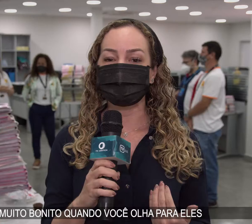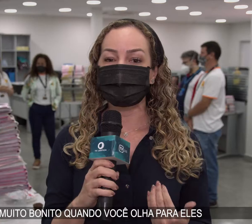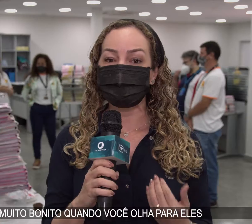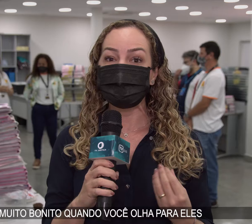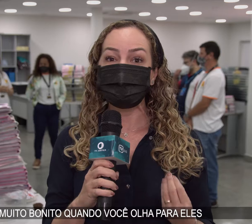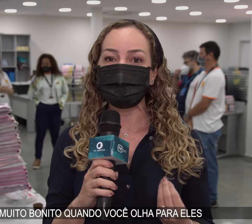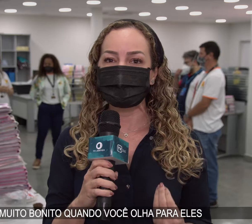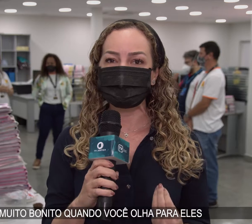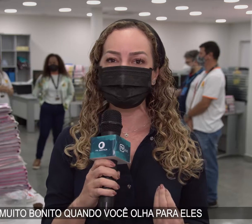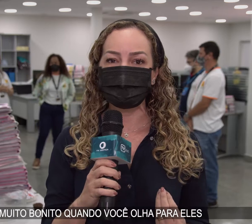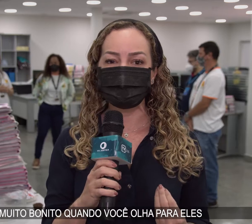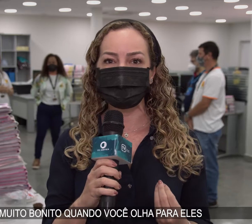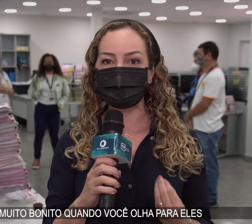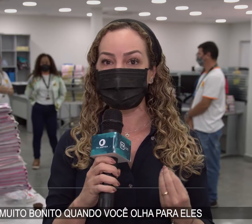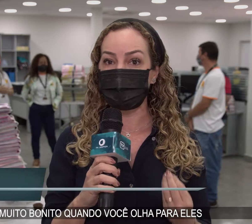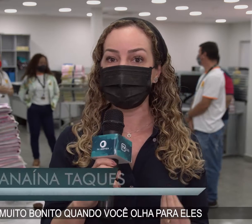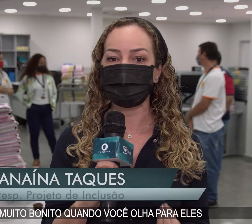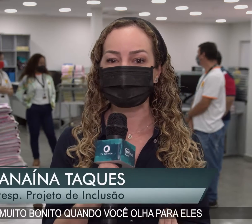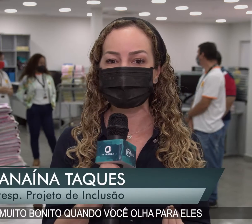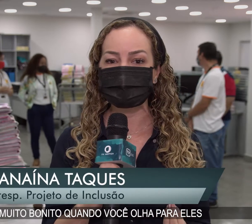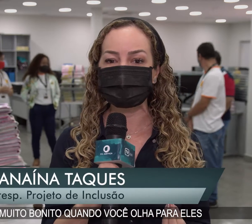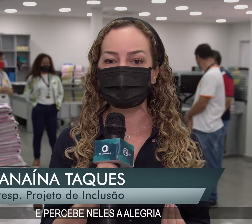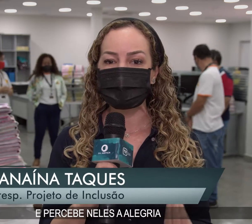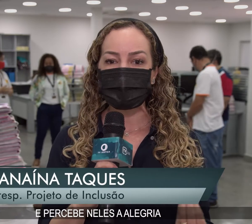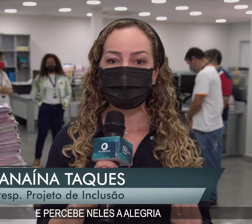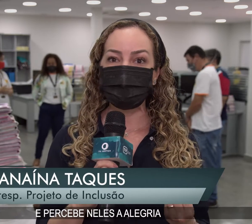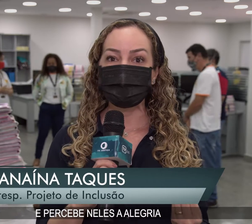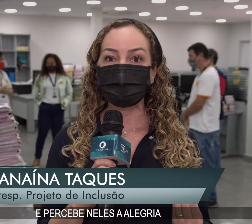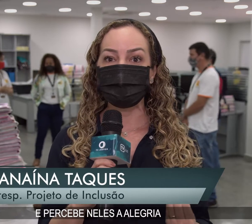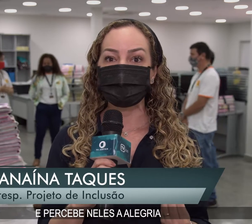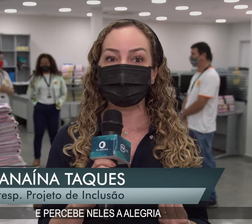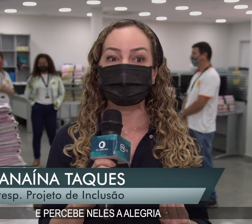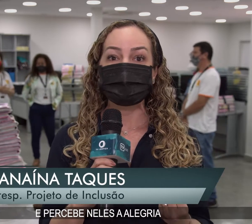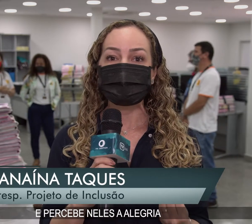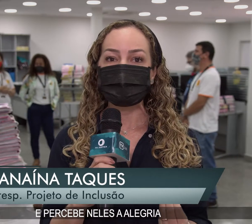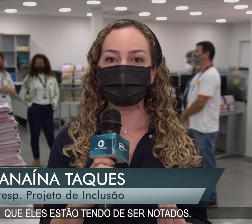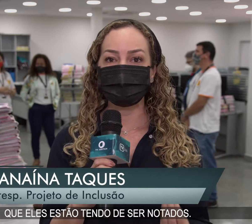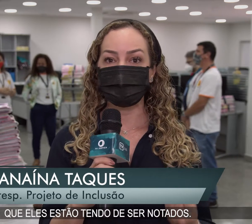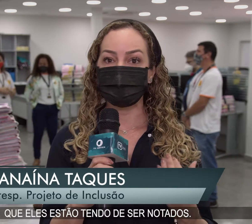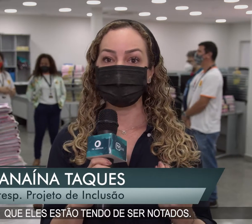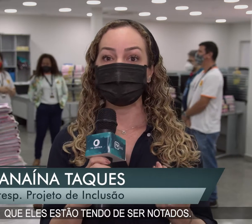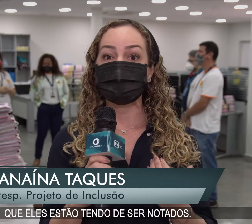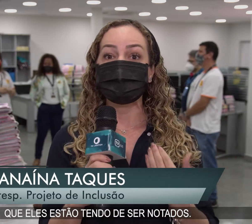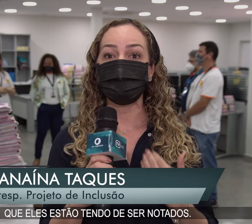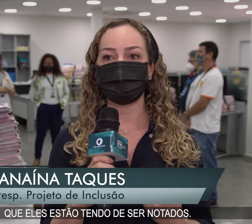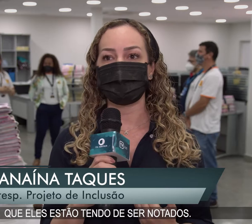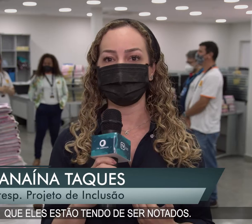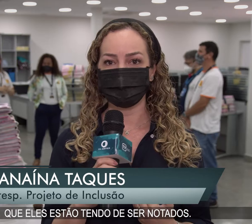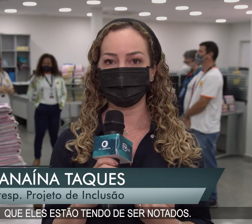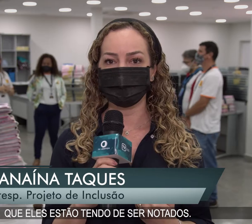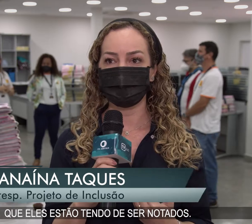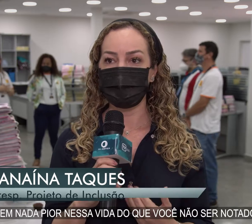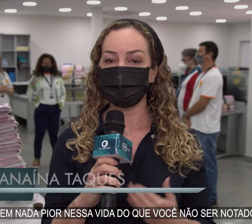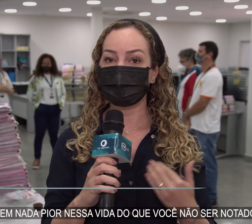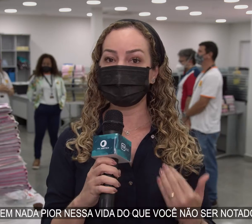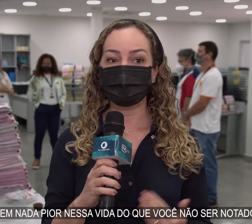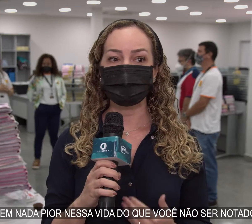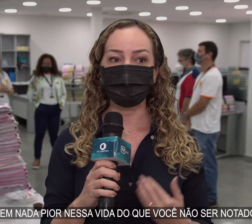É muito bonito quando você olha para eles e percebe neles a alegria que eles estão tendo de ser notados. Porque não tem nada